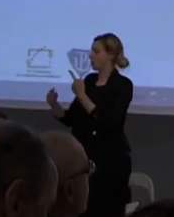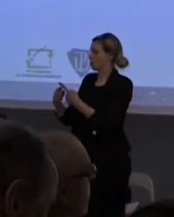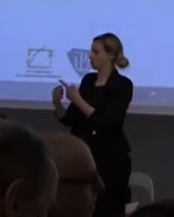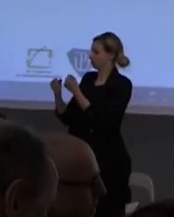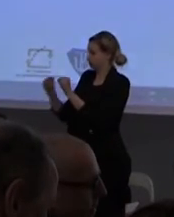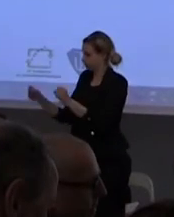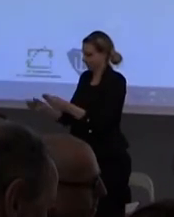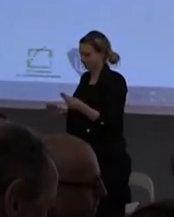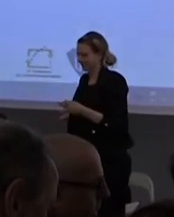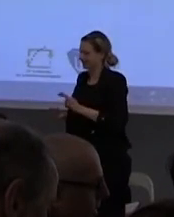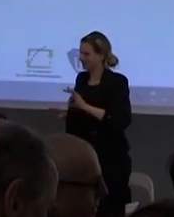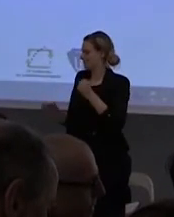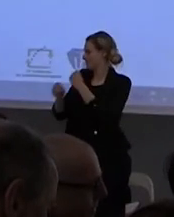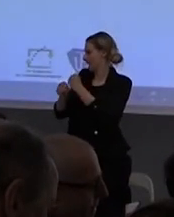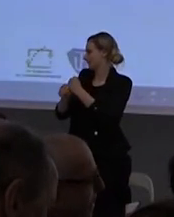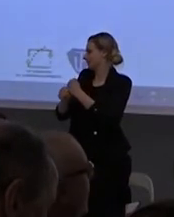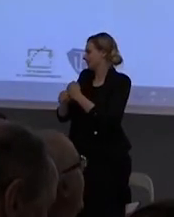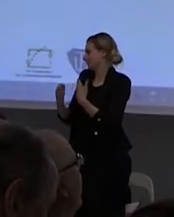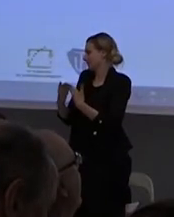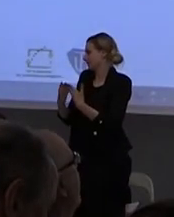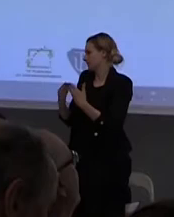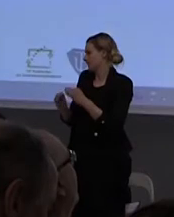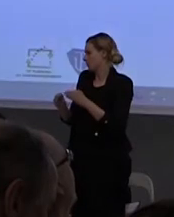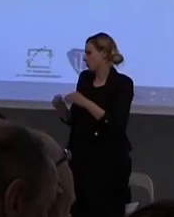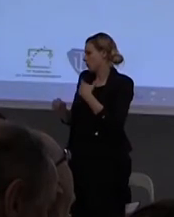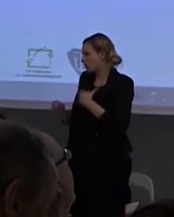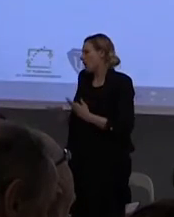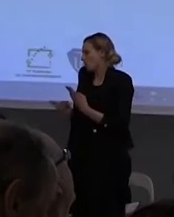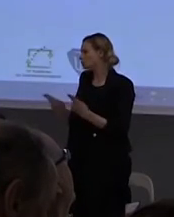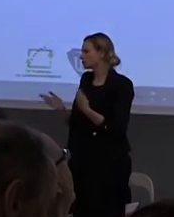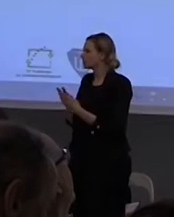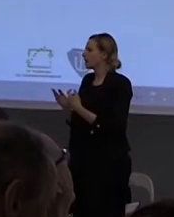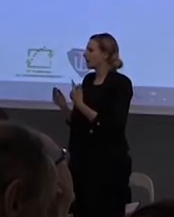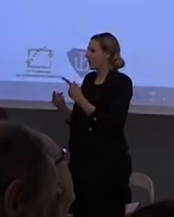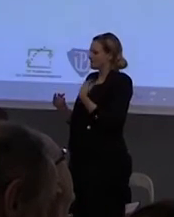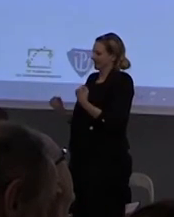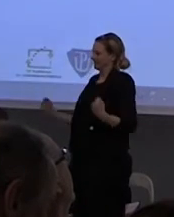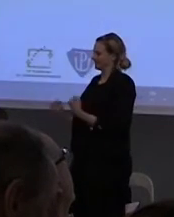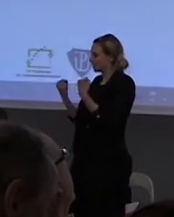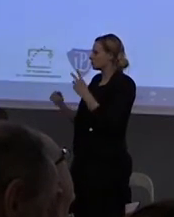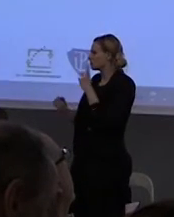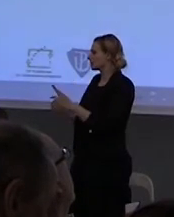Tak a co bych zmínil sice naposled, ale vlastně nás to provází